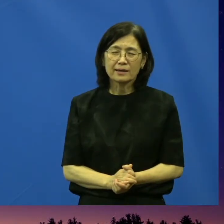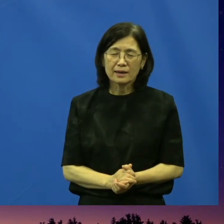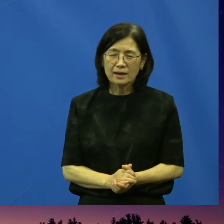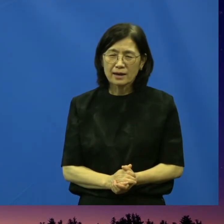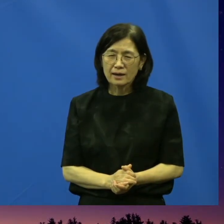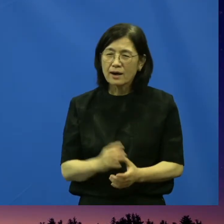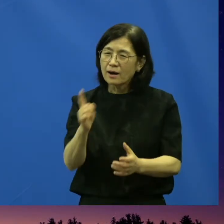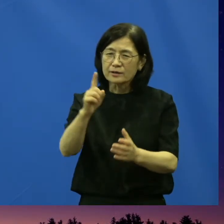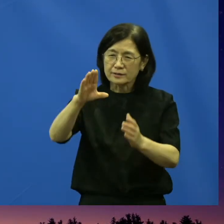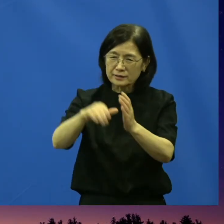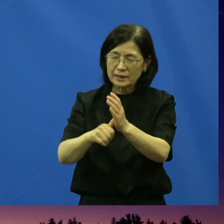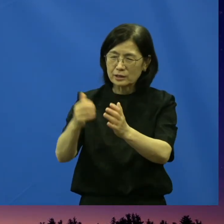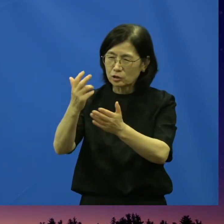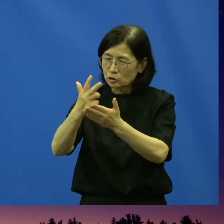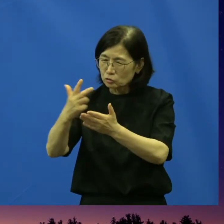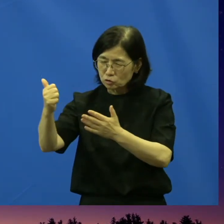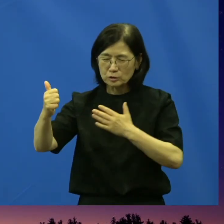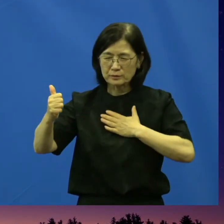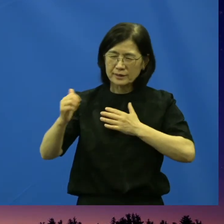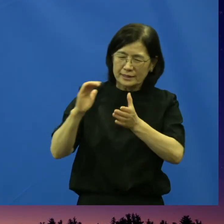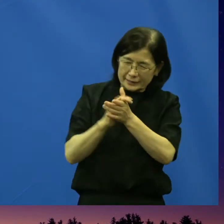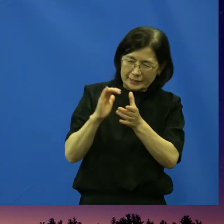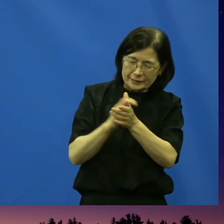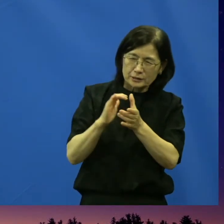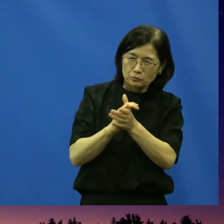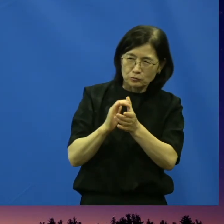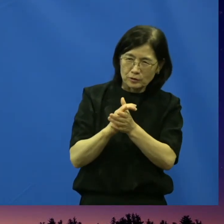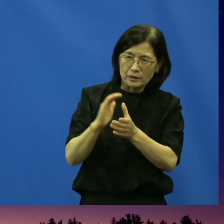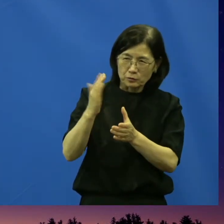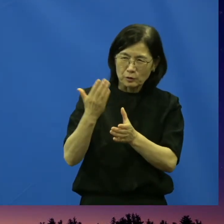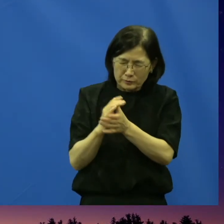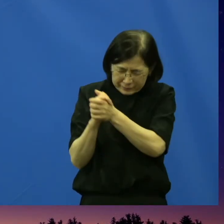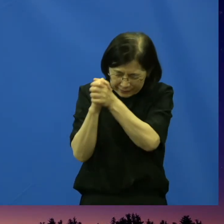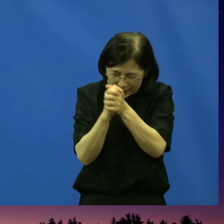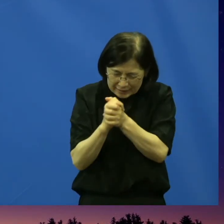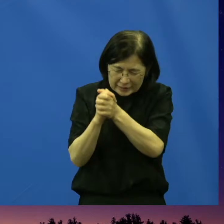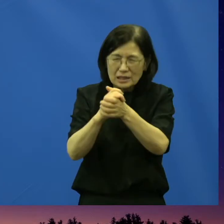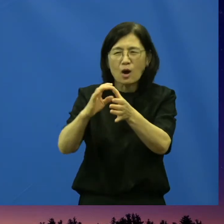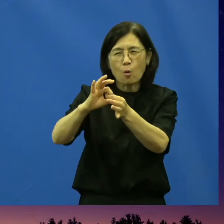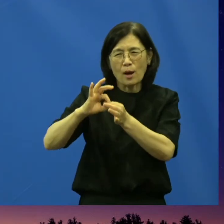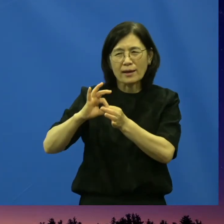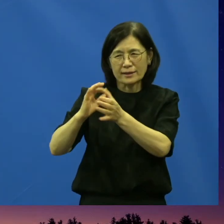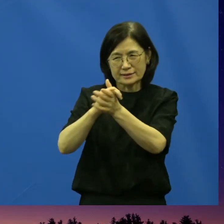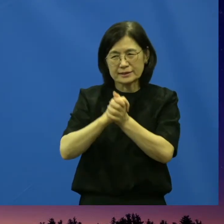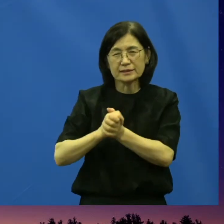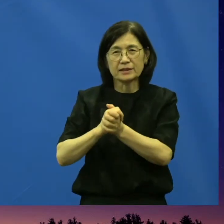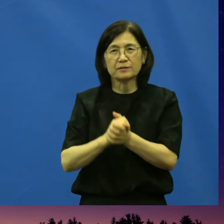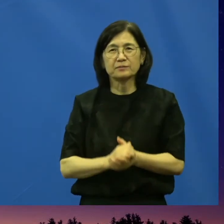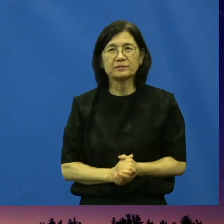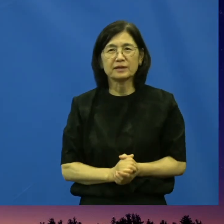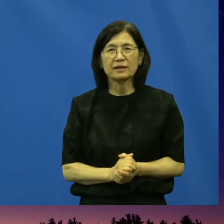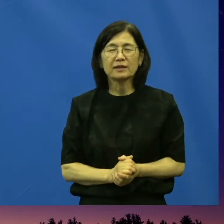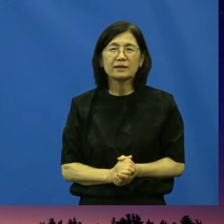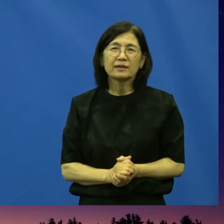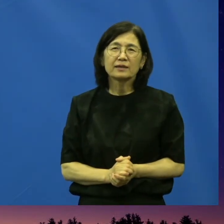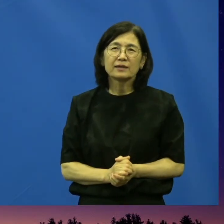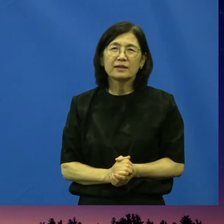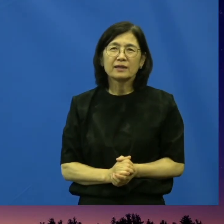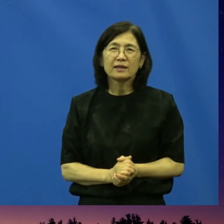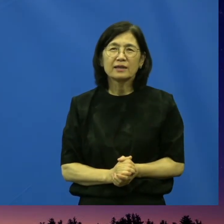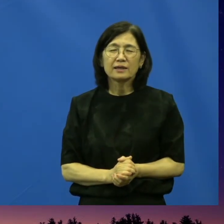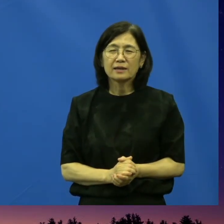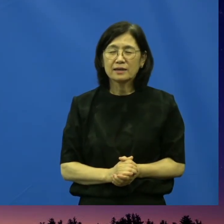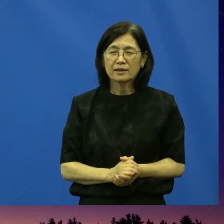해요. 친구로 되는 거예요. 주님에게 친구가 되는 거예요. 여러분, 친밀한 거예요. 여러분, 너무 이렇게